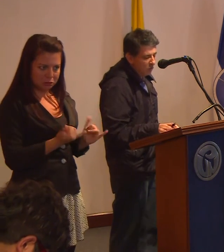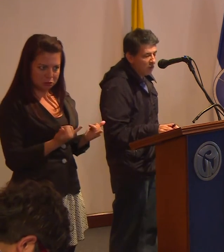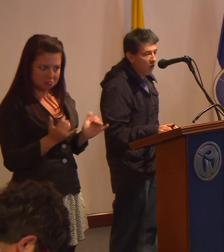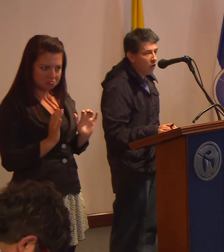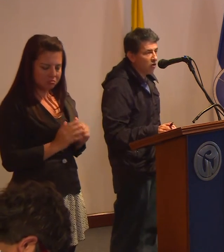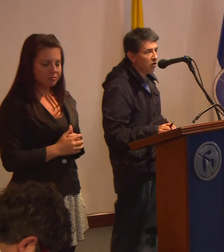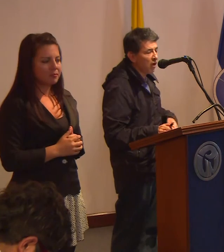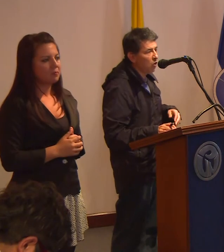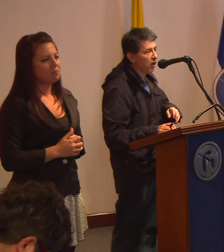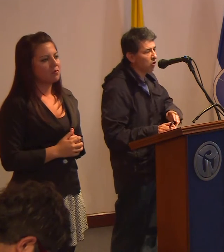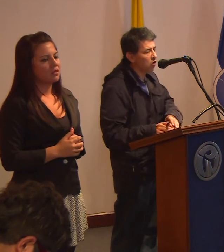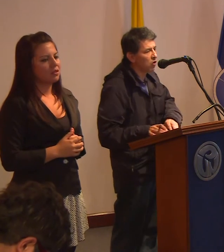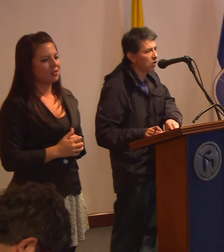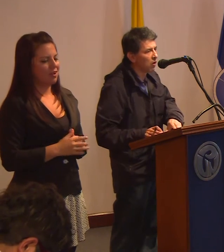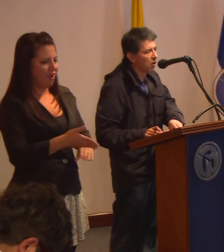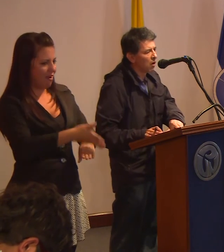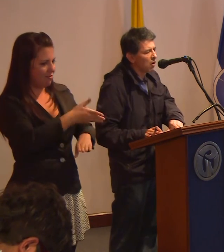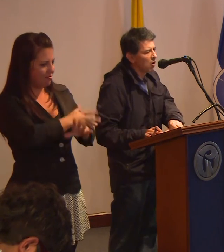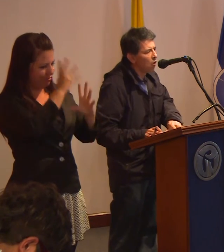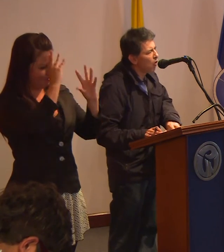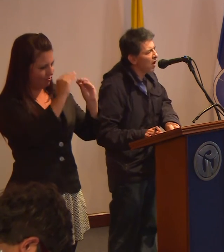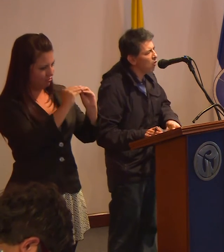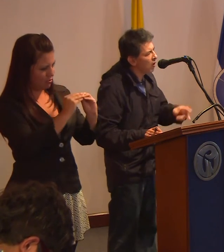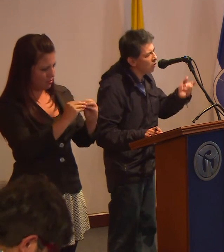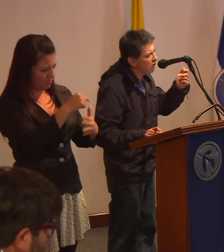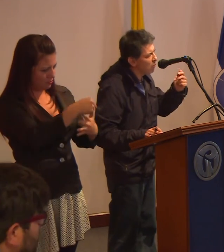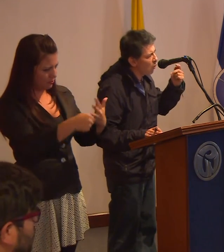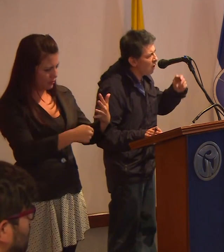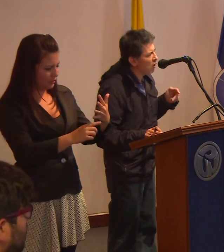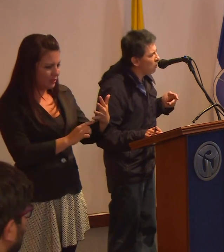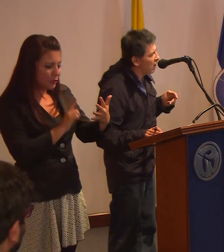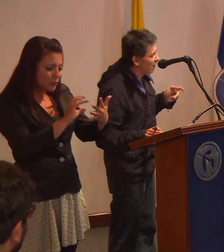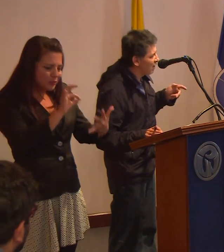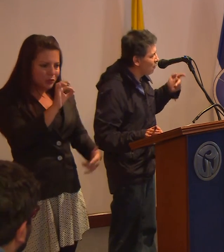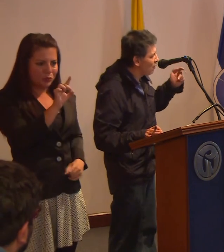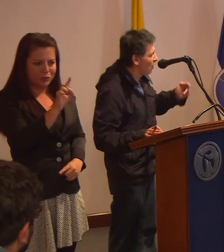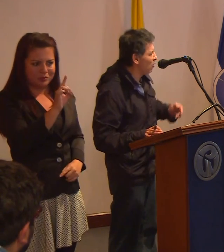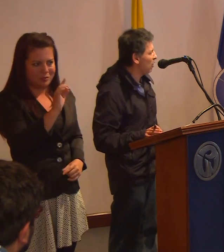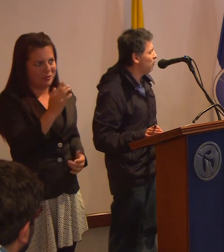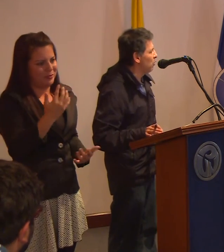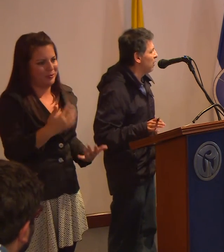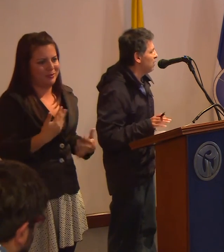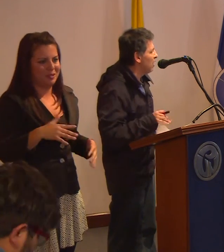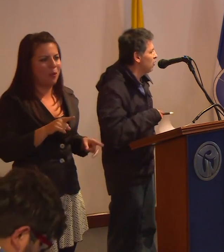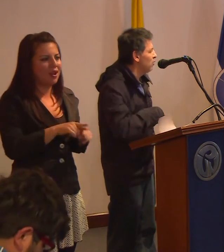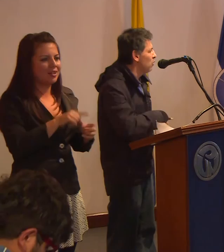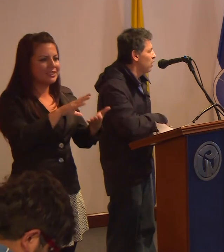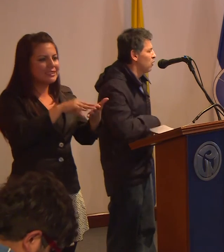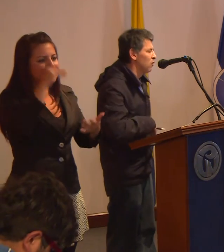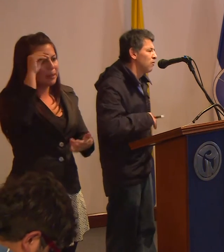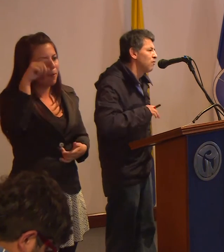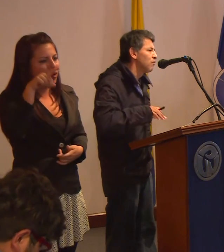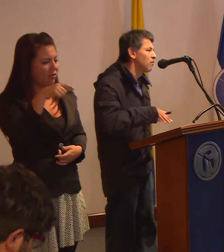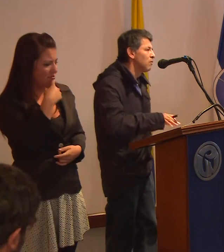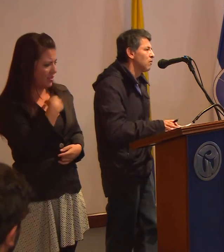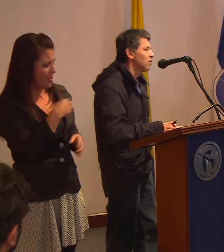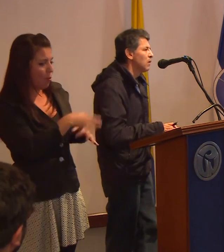como resultado de esos acuerdos, hubo un acuerdo simbólico, ya que estamos hablando de la importancia de lo